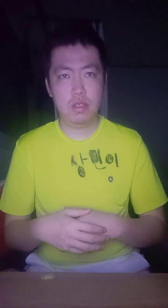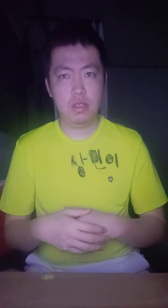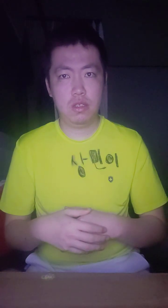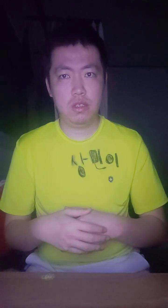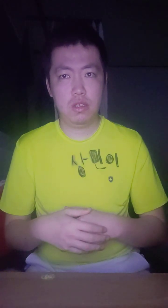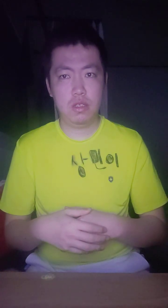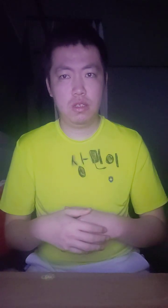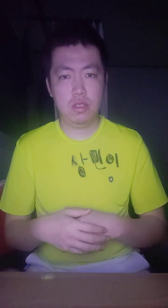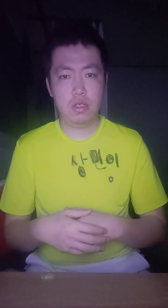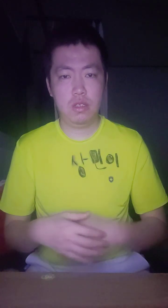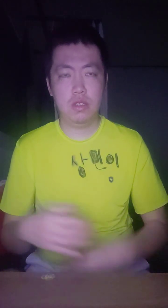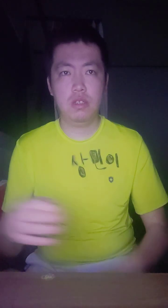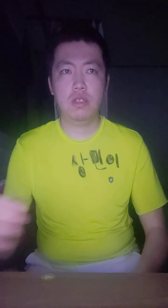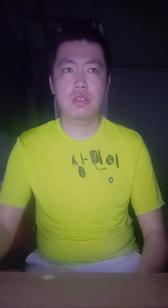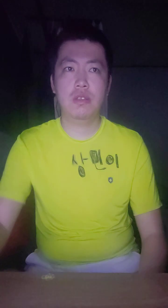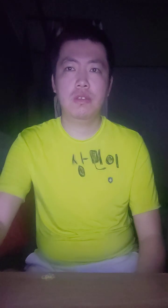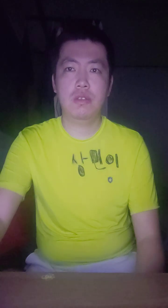MBC 뉴스 김지인입니다.